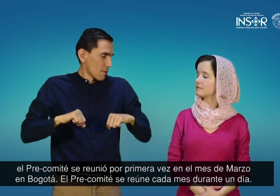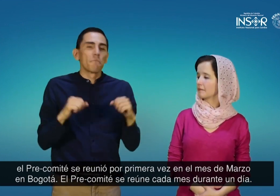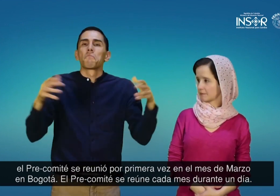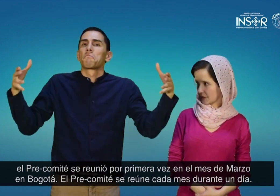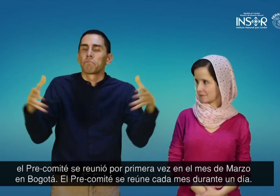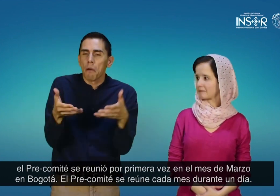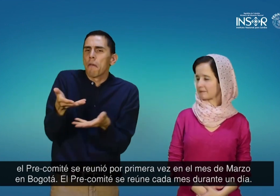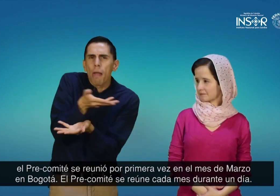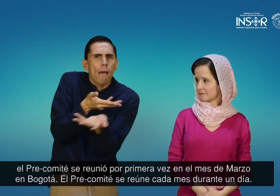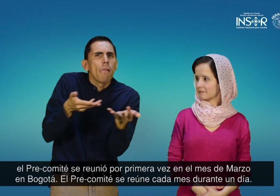una vez cada mes.